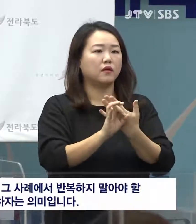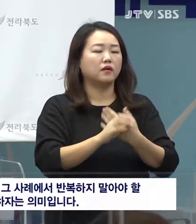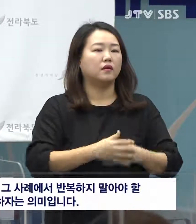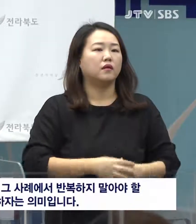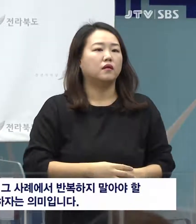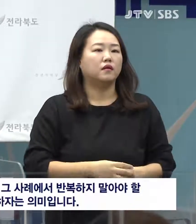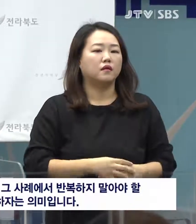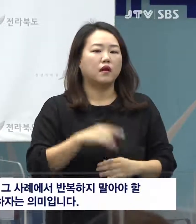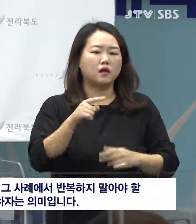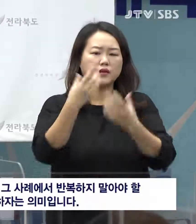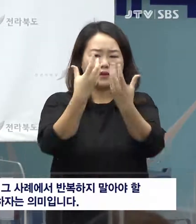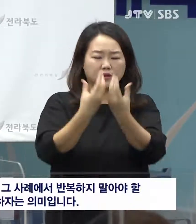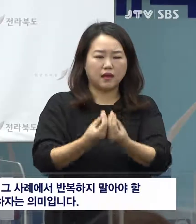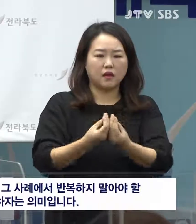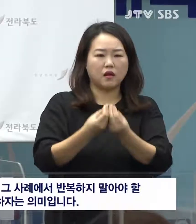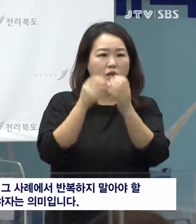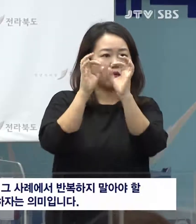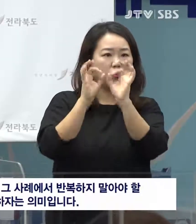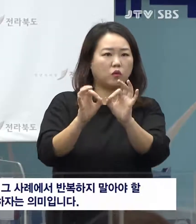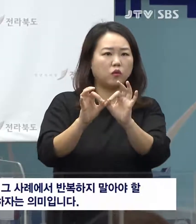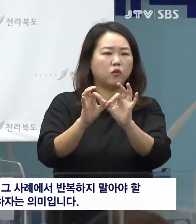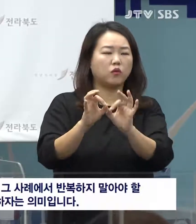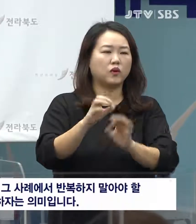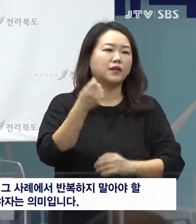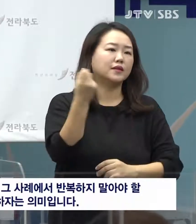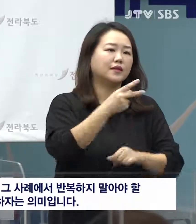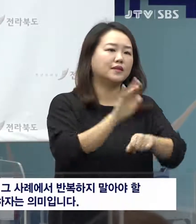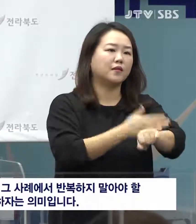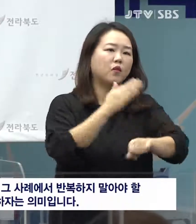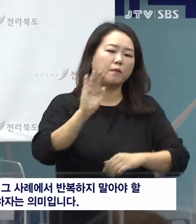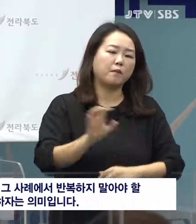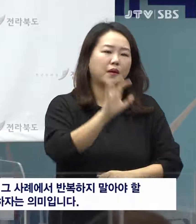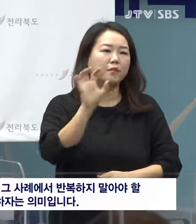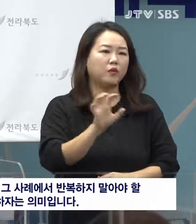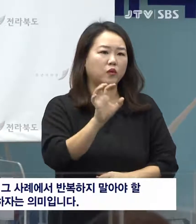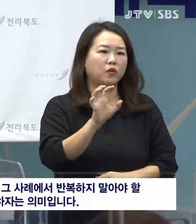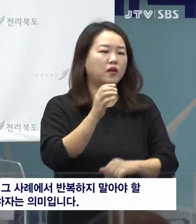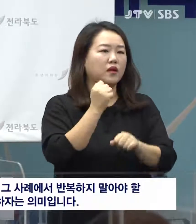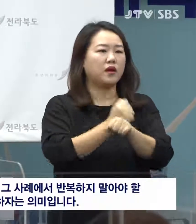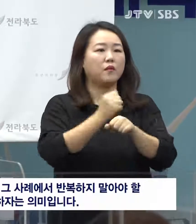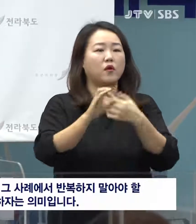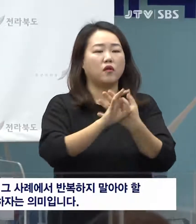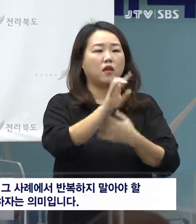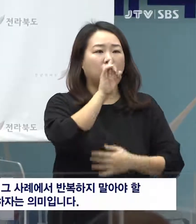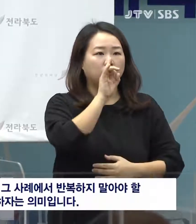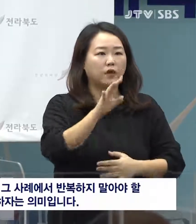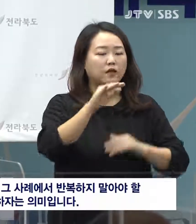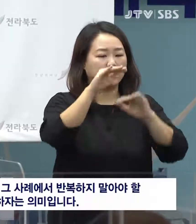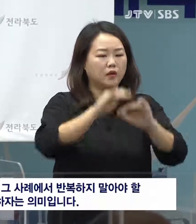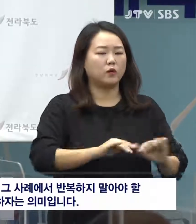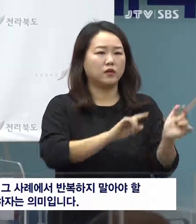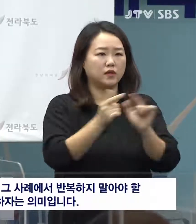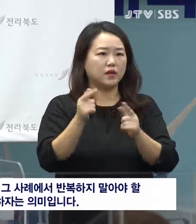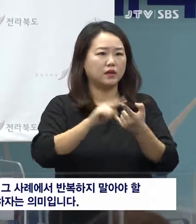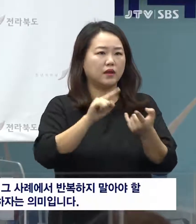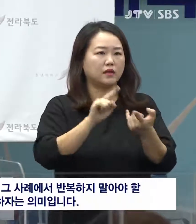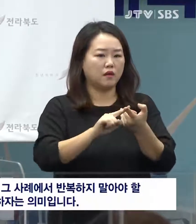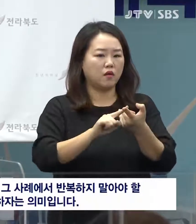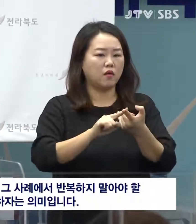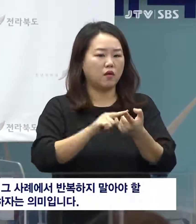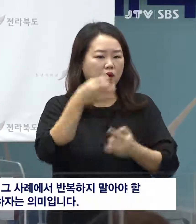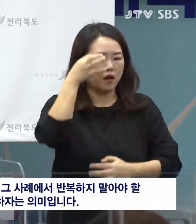그 사례에서 반복하지 말아야 될 내용들이 있습니다. 돌아보아서